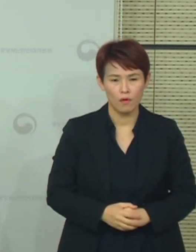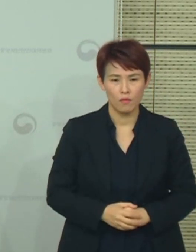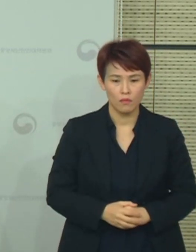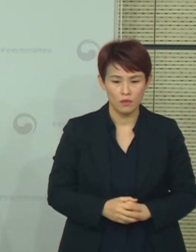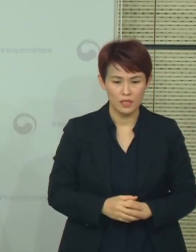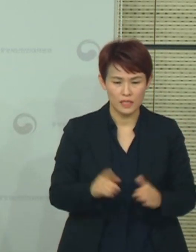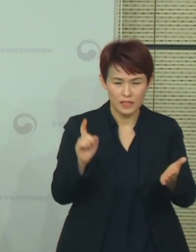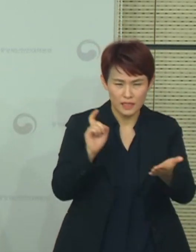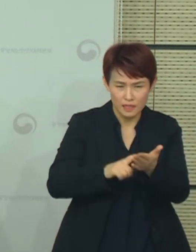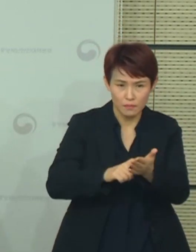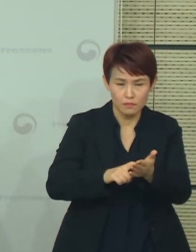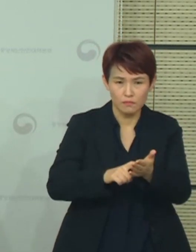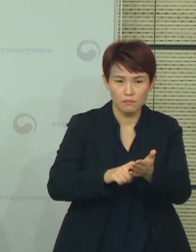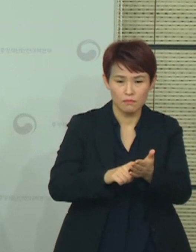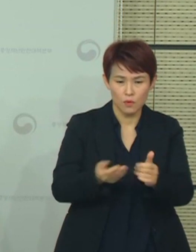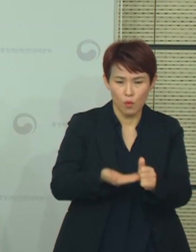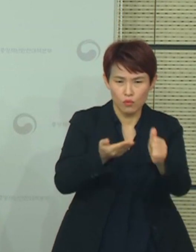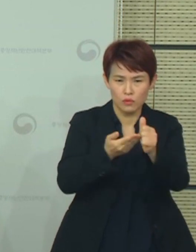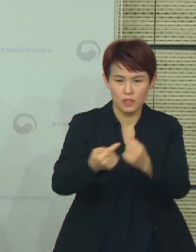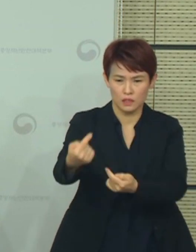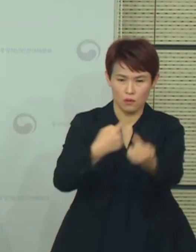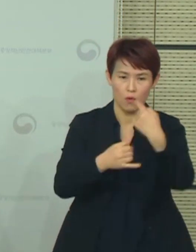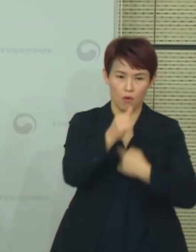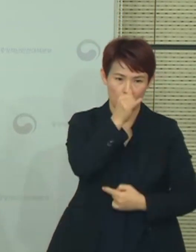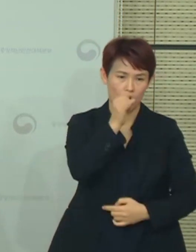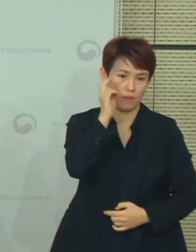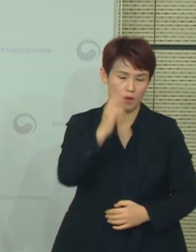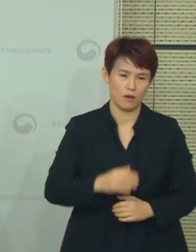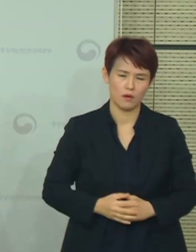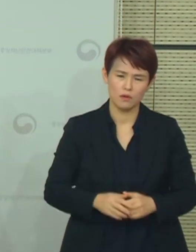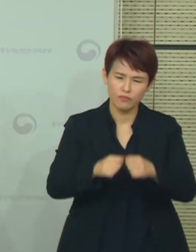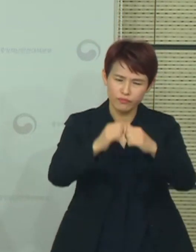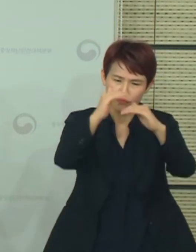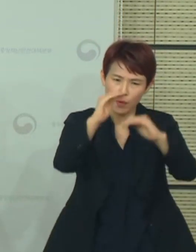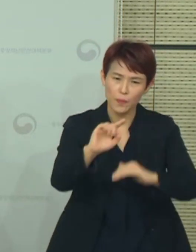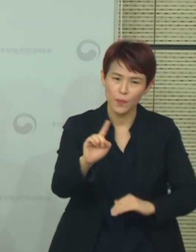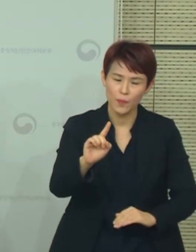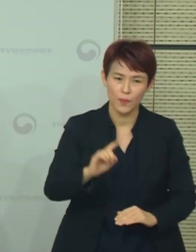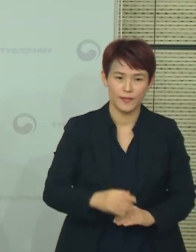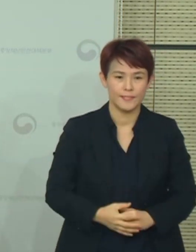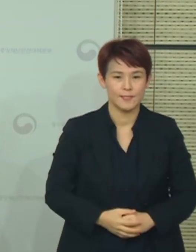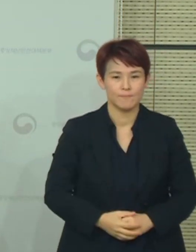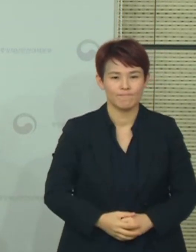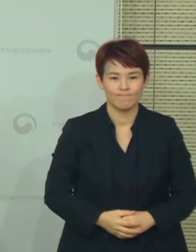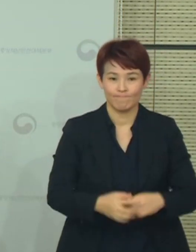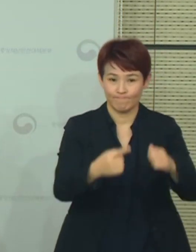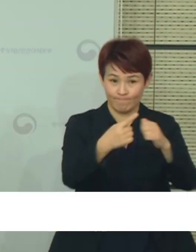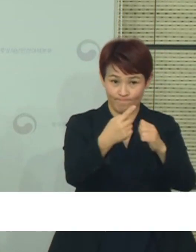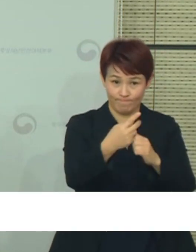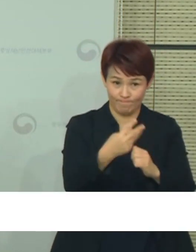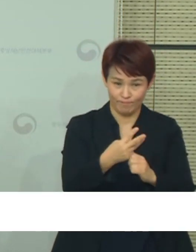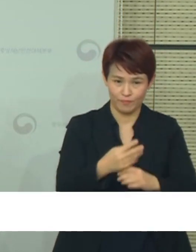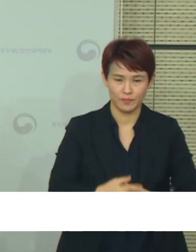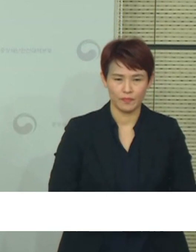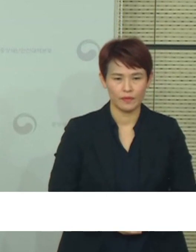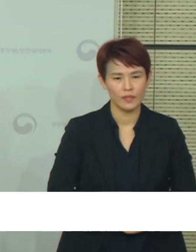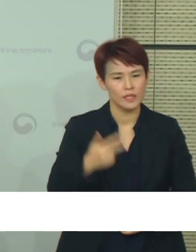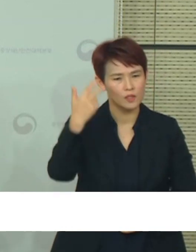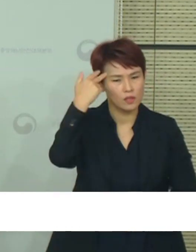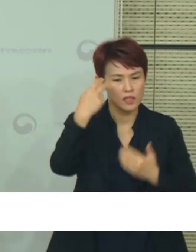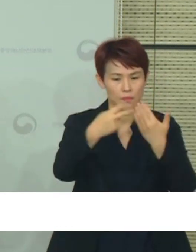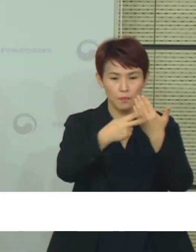되면 긴급 보육 다 신청할 것 같은데 좀 그 구체적으로 어떻게 되는 건지 좀 어린이집 설명 부탁드립니다. 예,